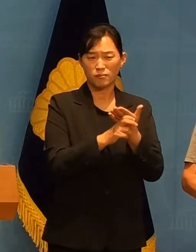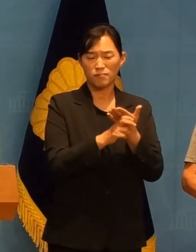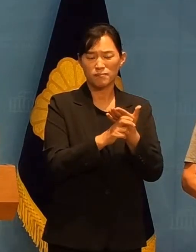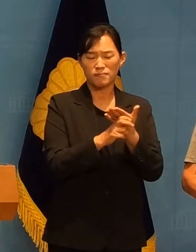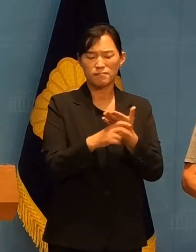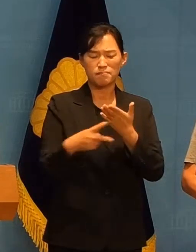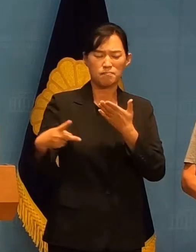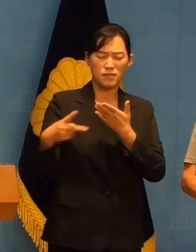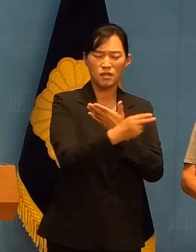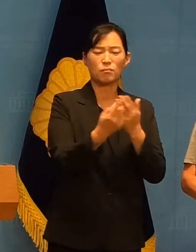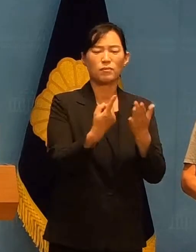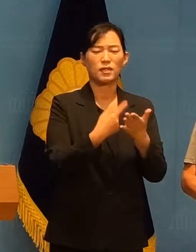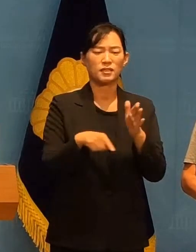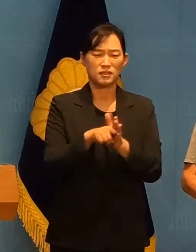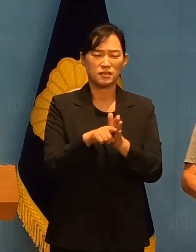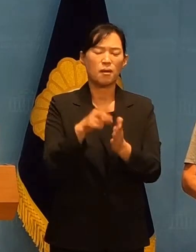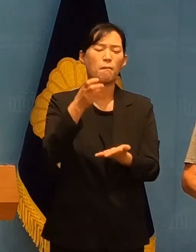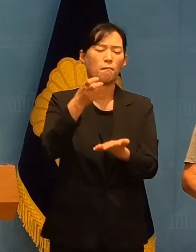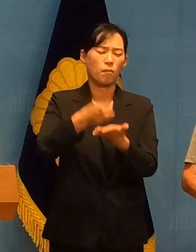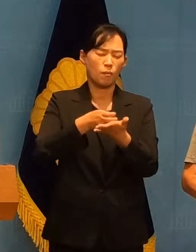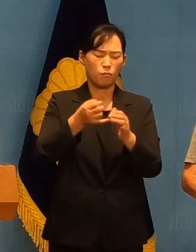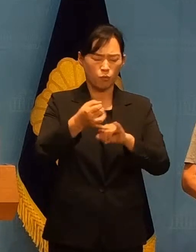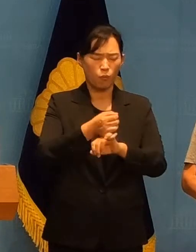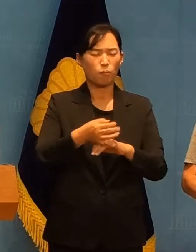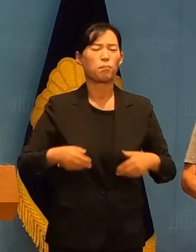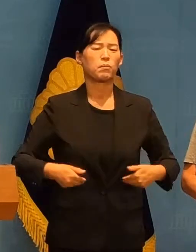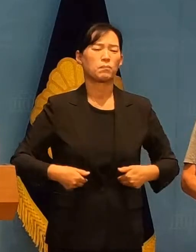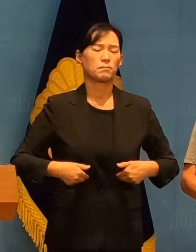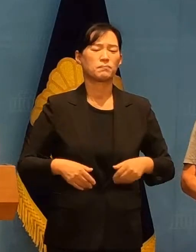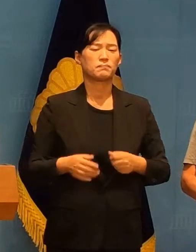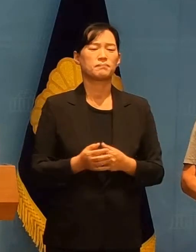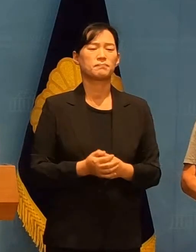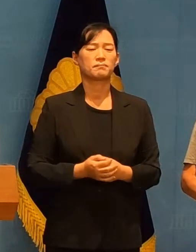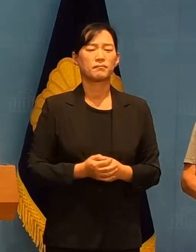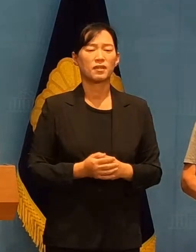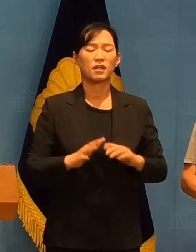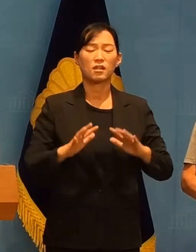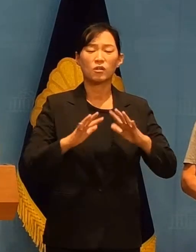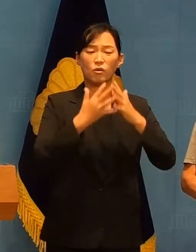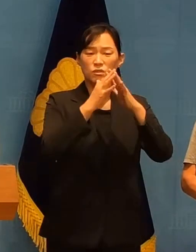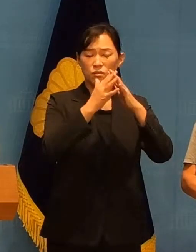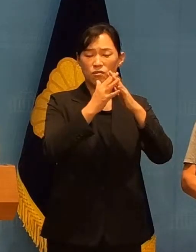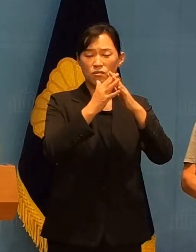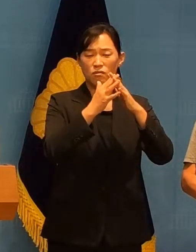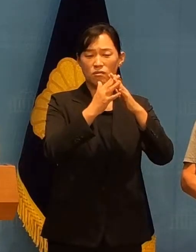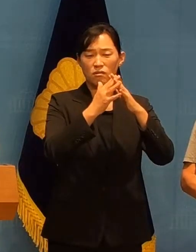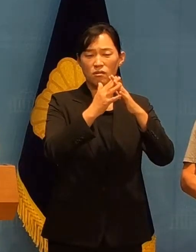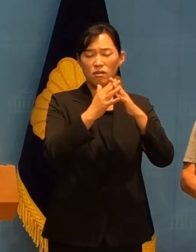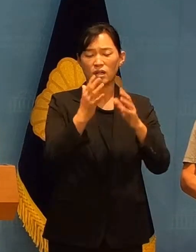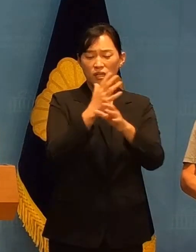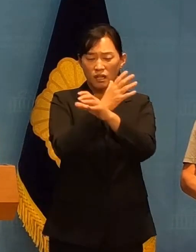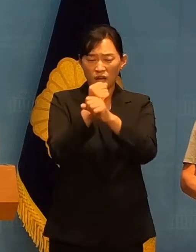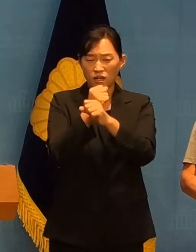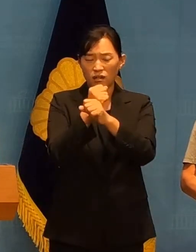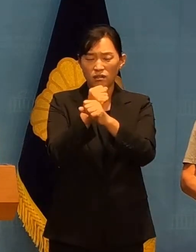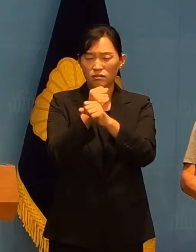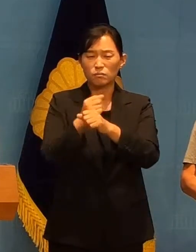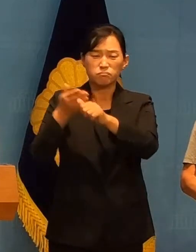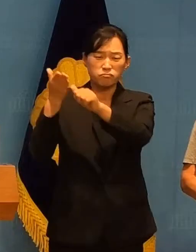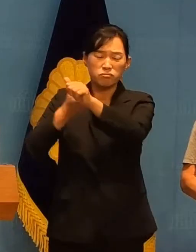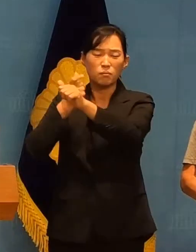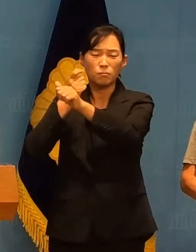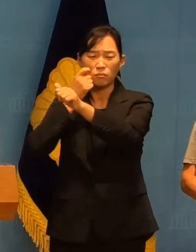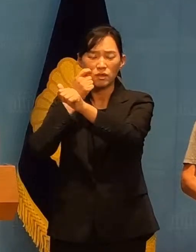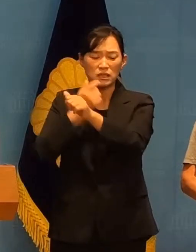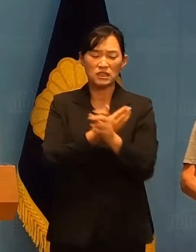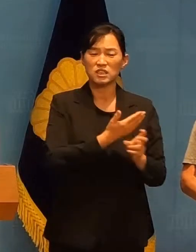법이 꼭 필요하다고 봅니다. 건설 임대차 계약서조차 작성을 요구하지 못하는 덤프 노동자들은